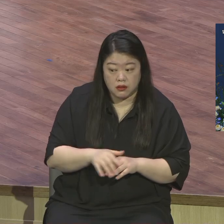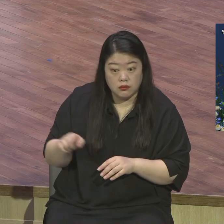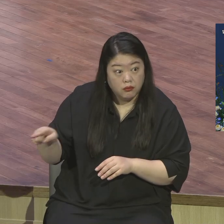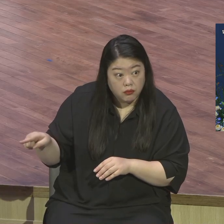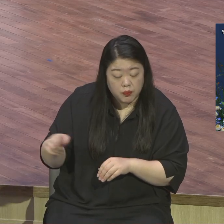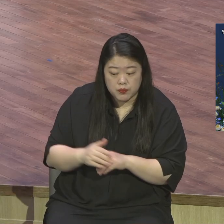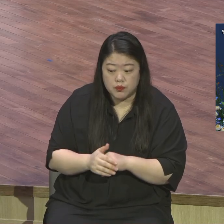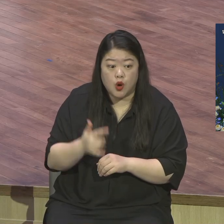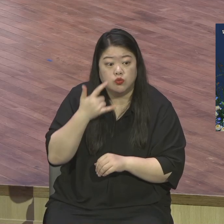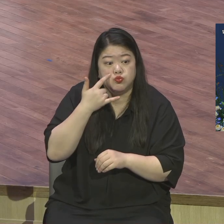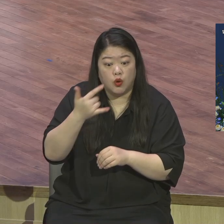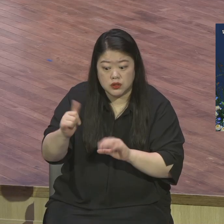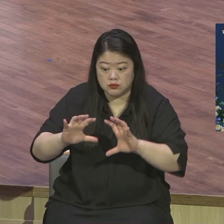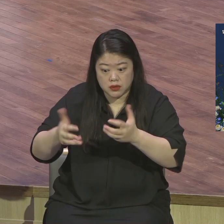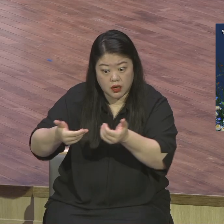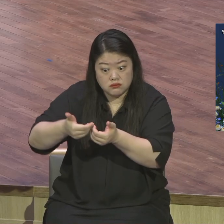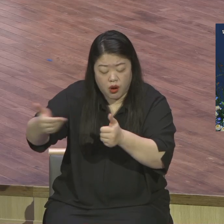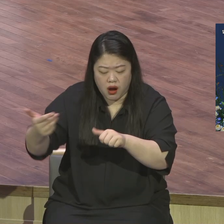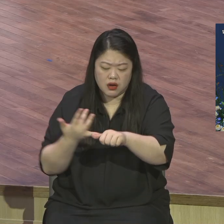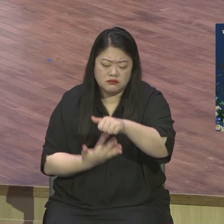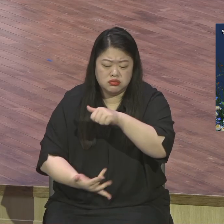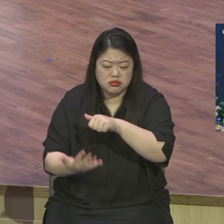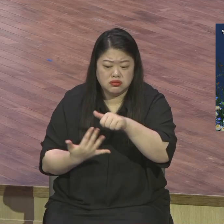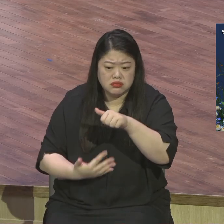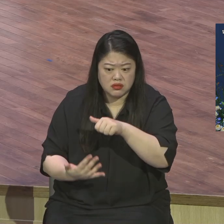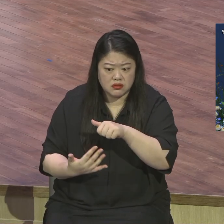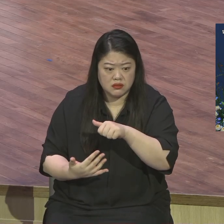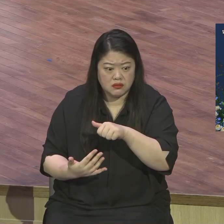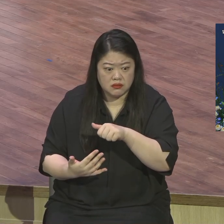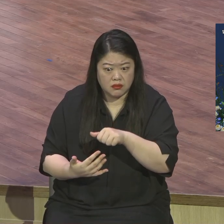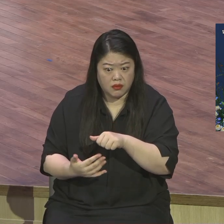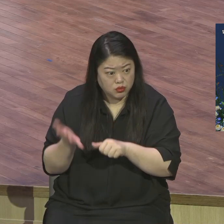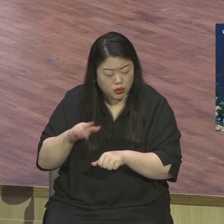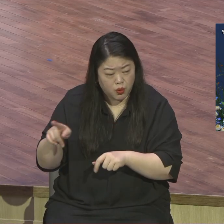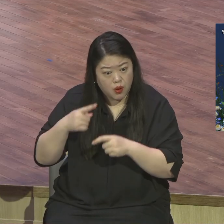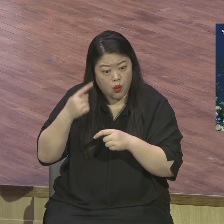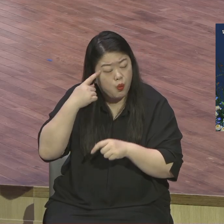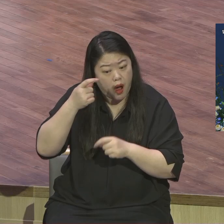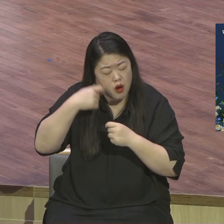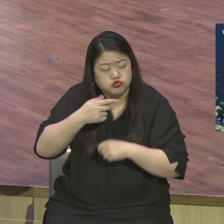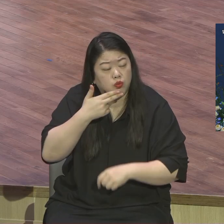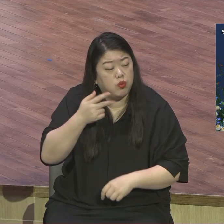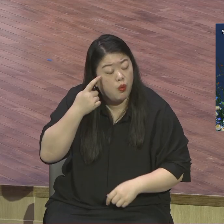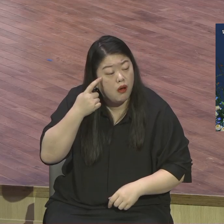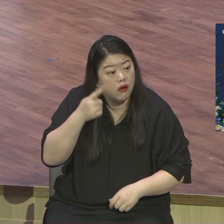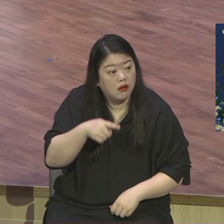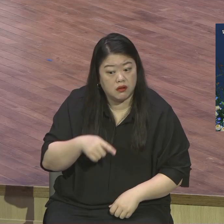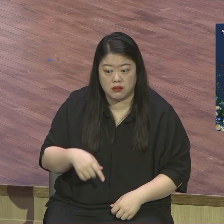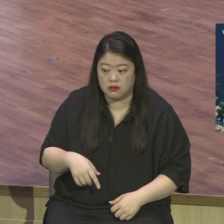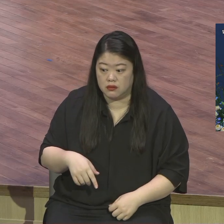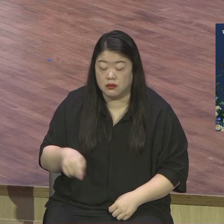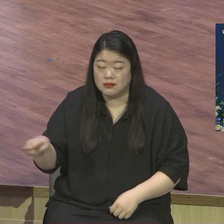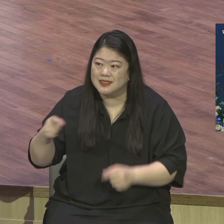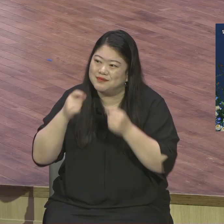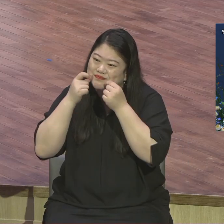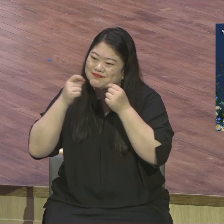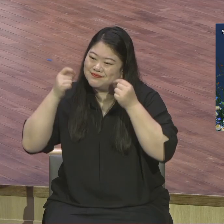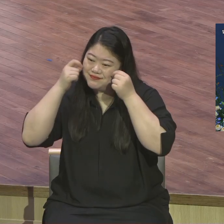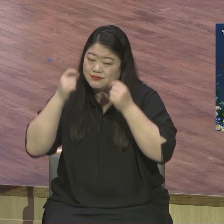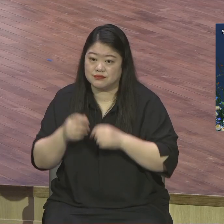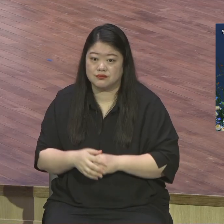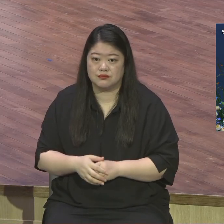시신이 이렇게 타는데도 울지 않냐. 그러니까 안 운대요. 우는 사람이 없어. 심지어 웃어요. 웃어요. 왜냐.